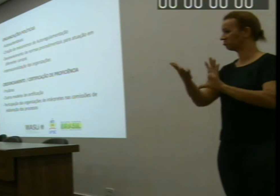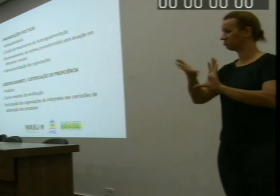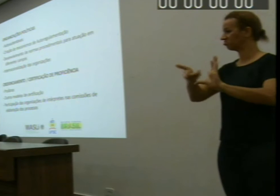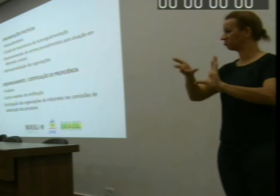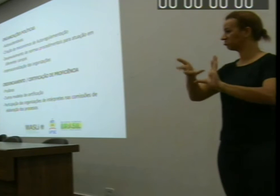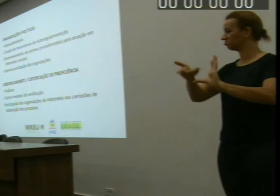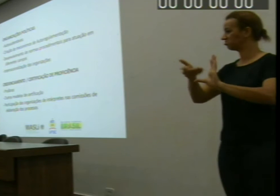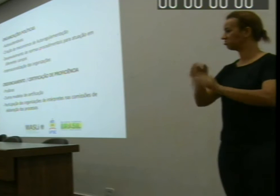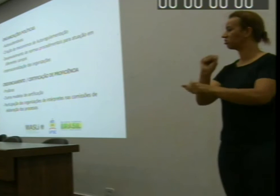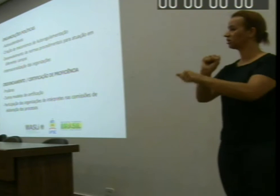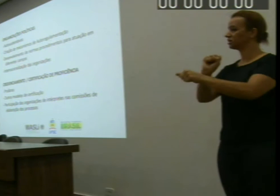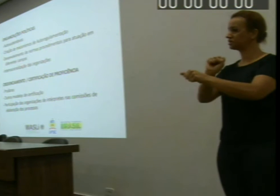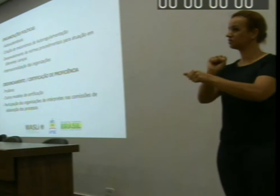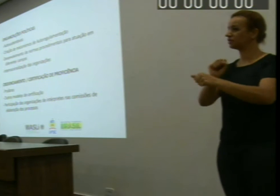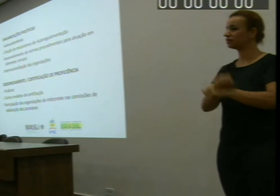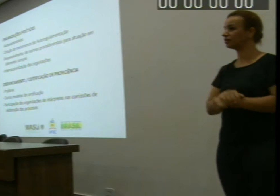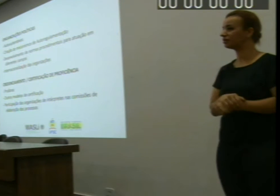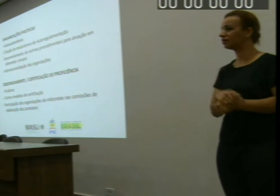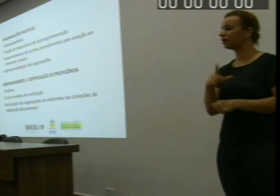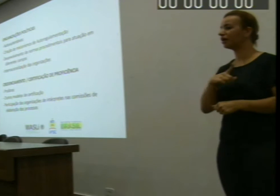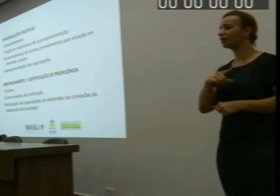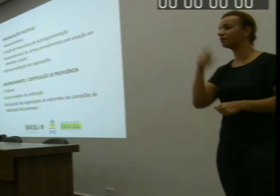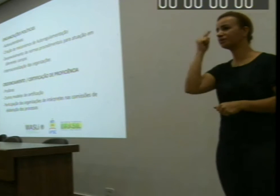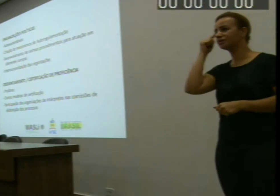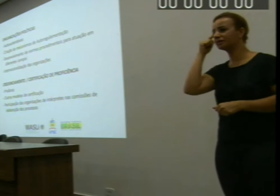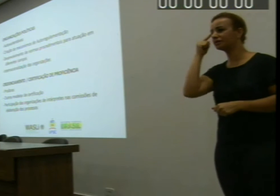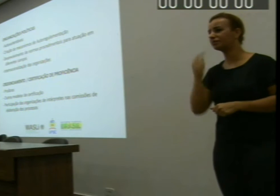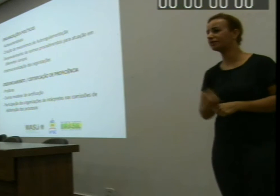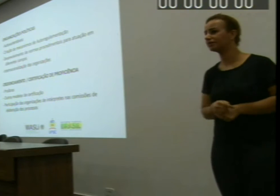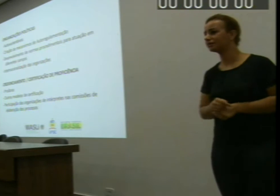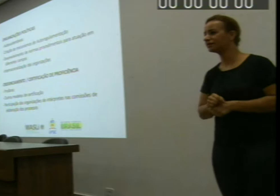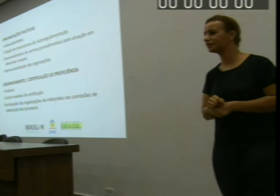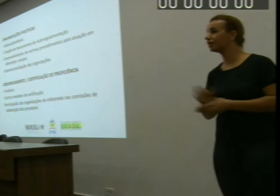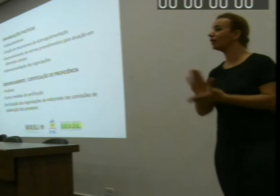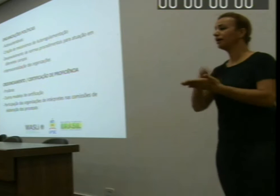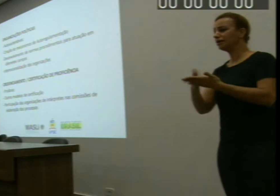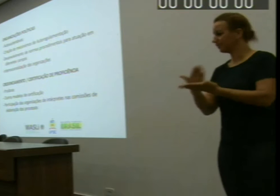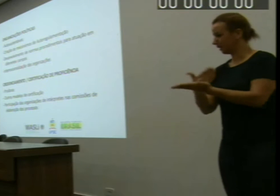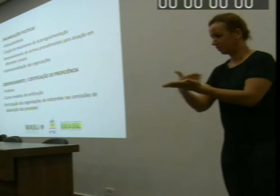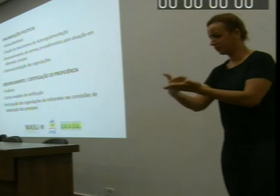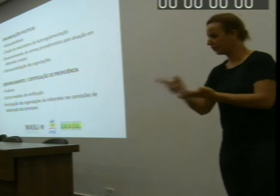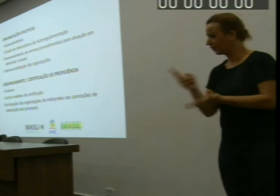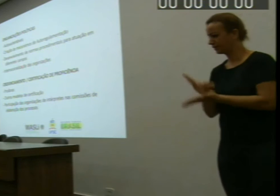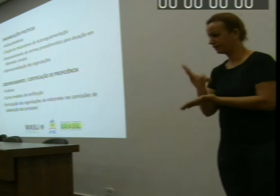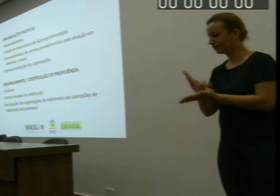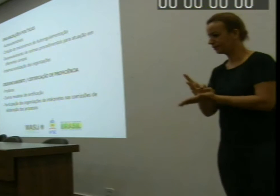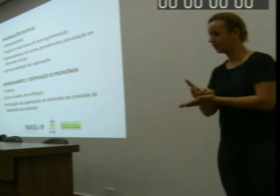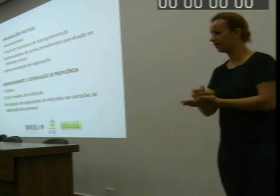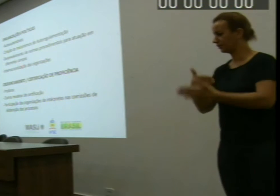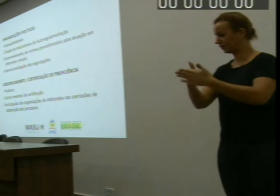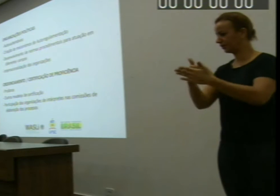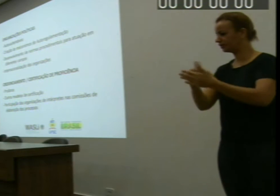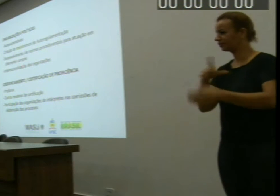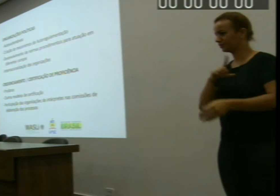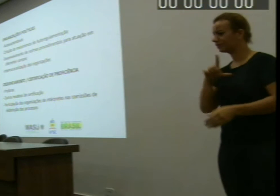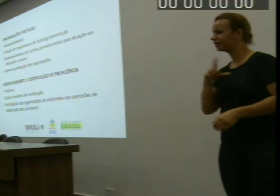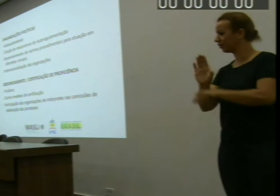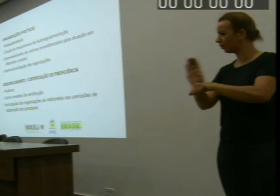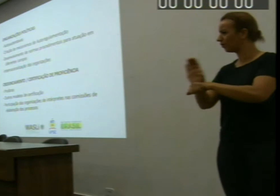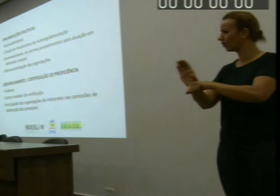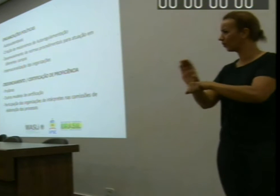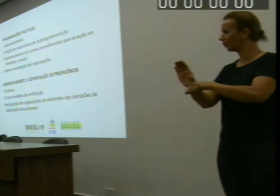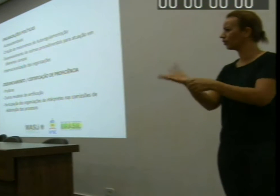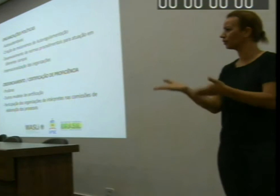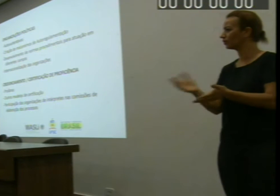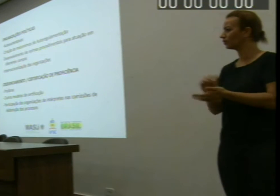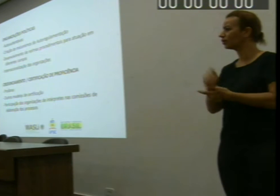né E aí você tem em 3 anos intérpretes podem surgir né em 3S anos intérpretes podem podem eh por